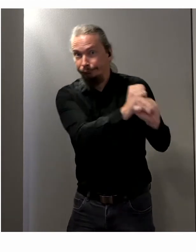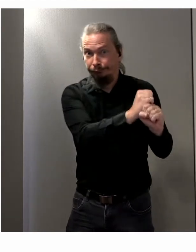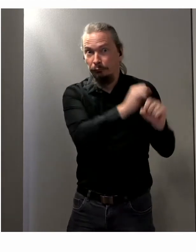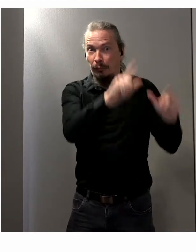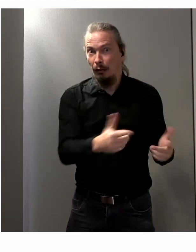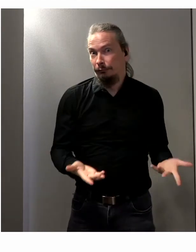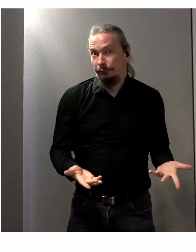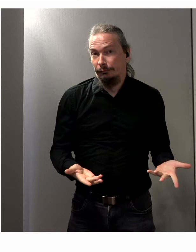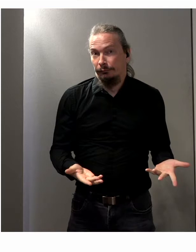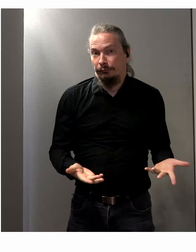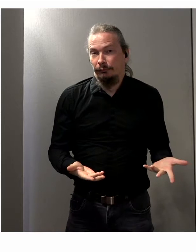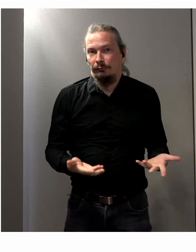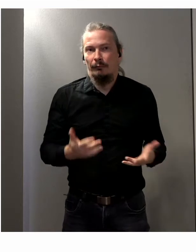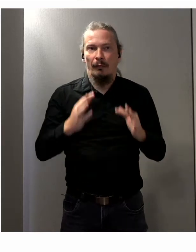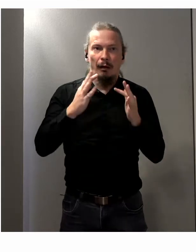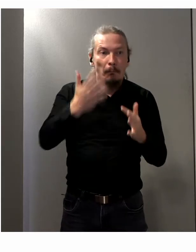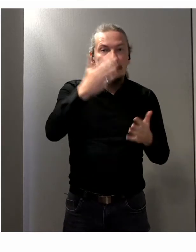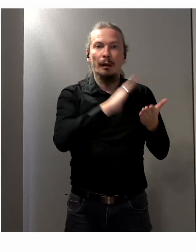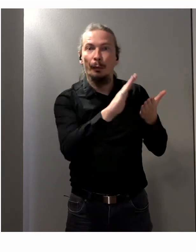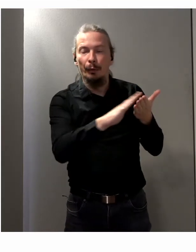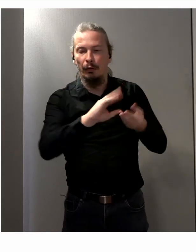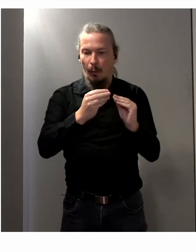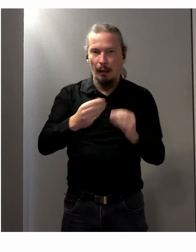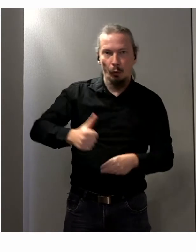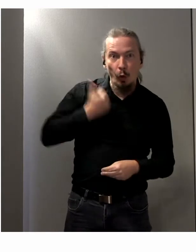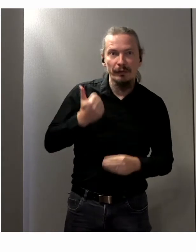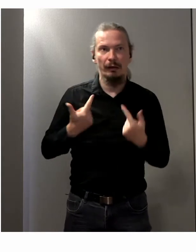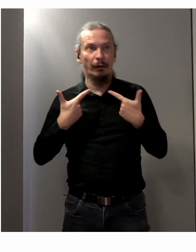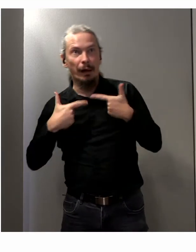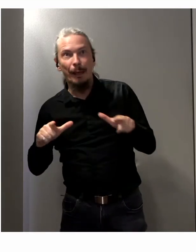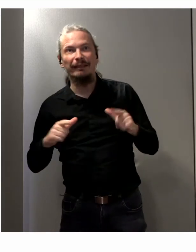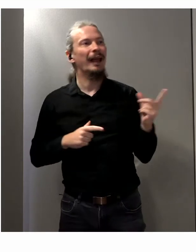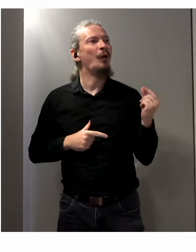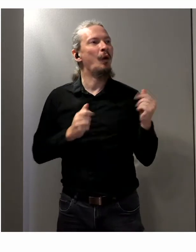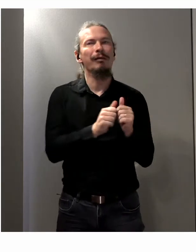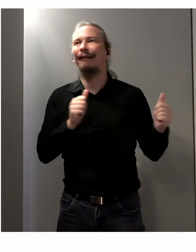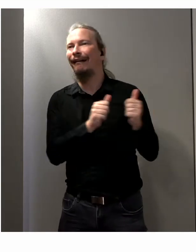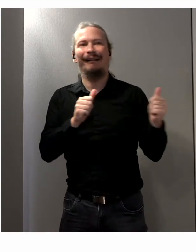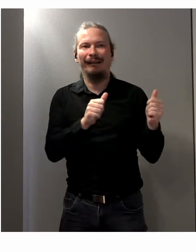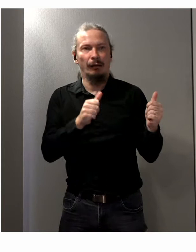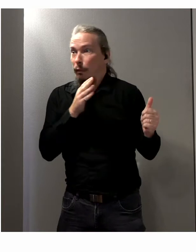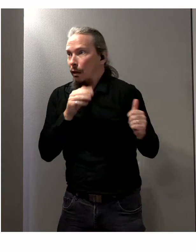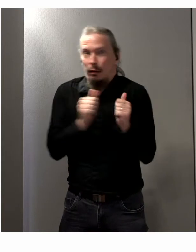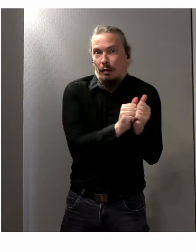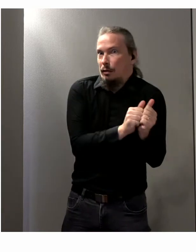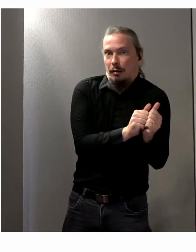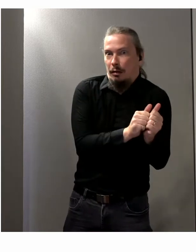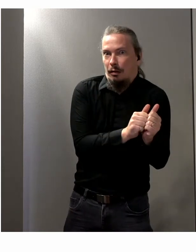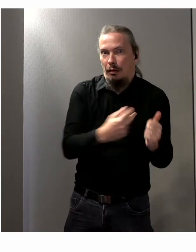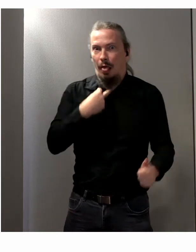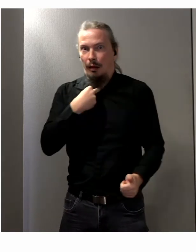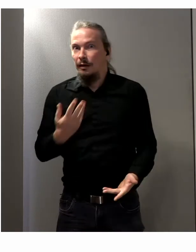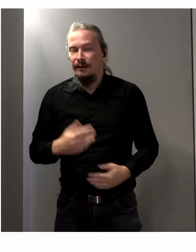les problèmes d'autonomie et de privation de liberté dans le cadre du couple que ça engendre, il y a